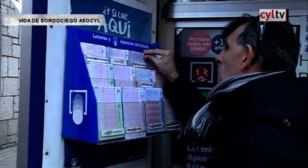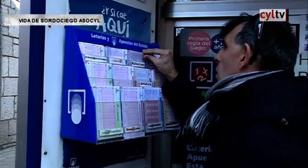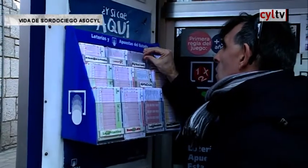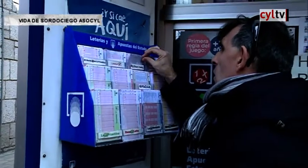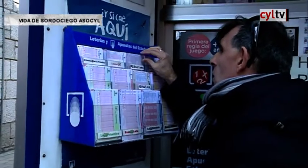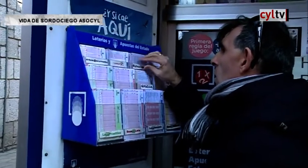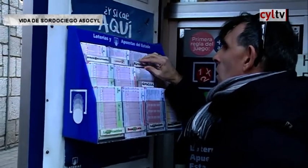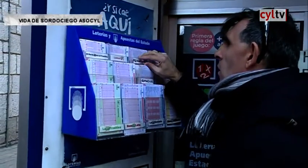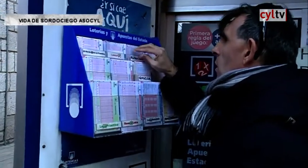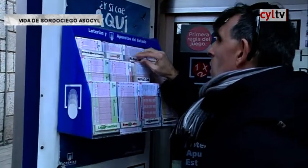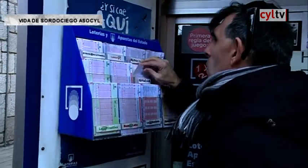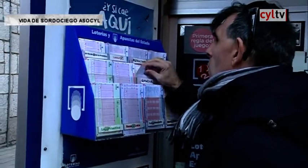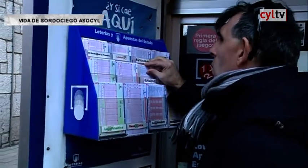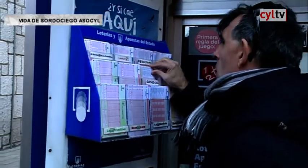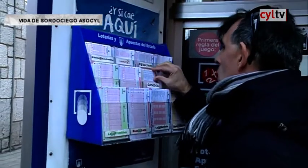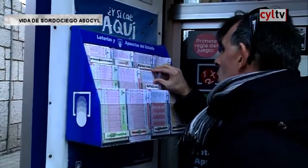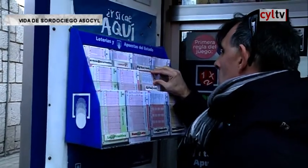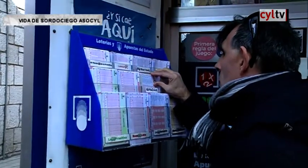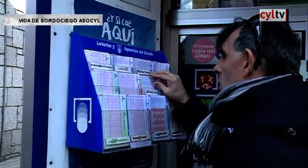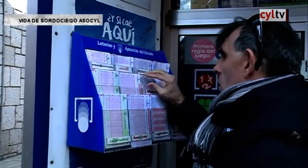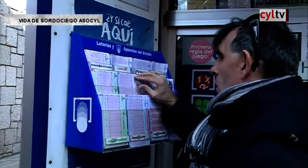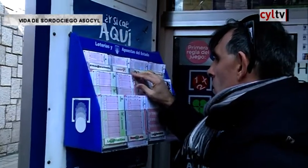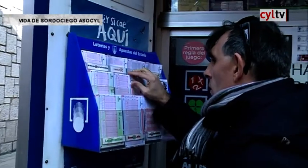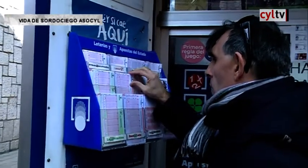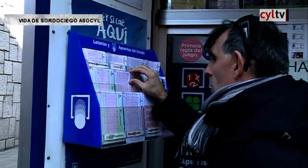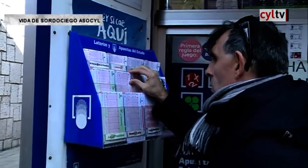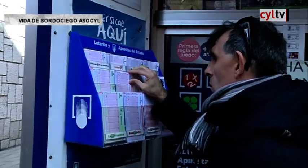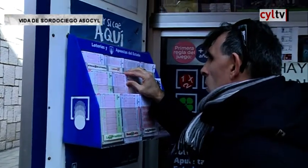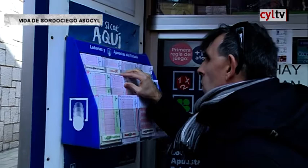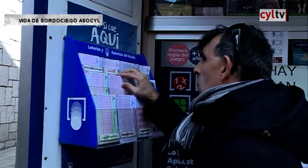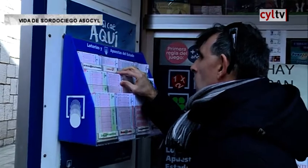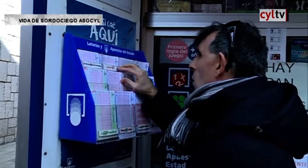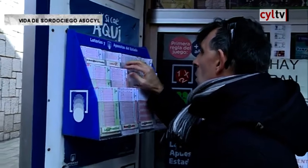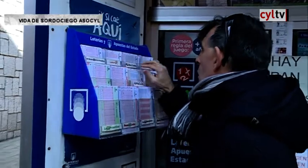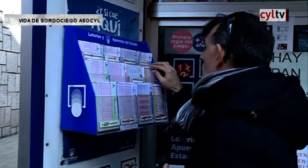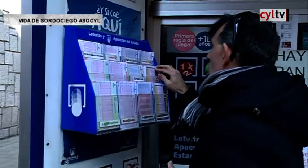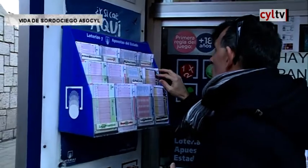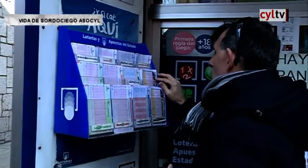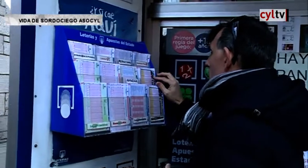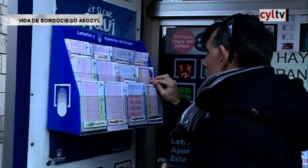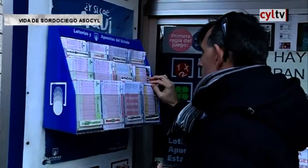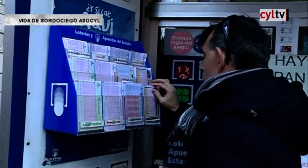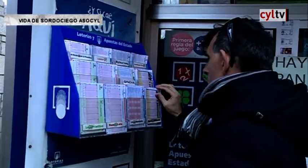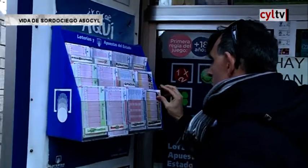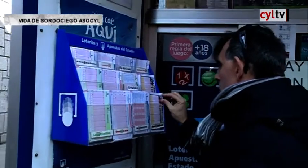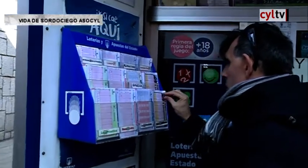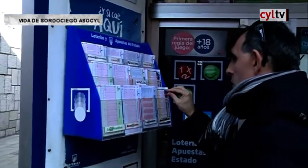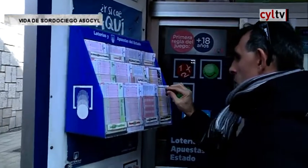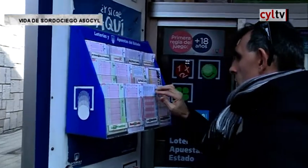semana, tarda su tiempo, pero, por ejemplo, sería capaz de ir a comprar el pan a la panadería